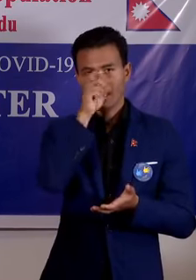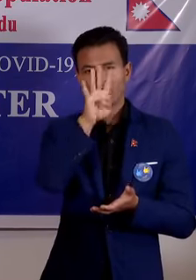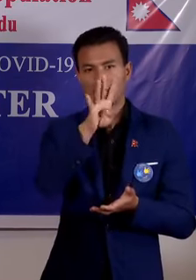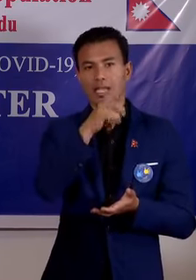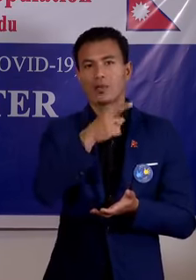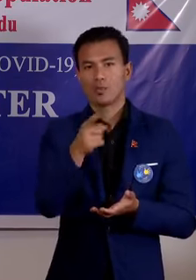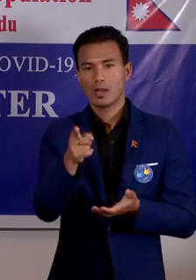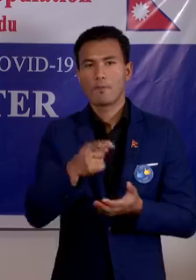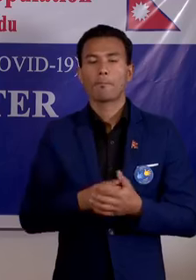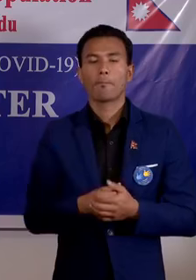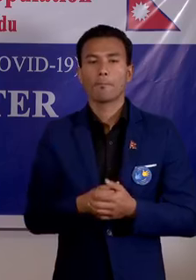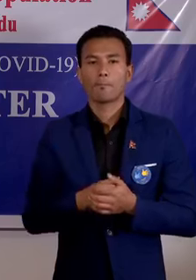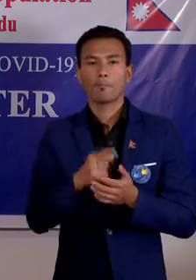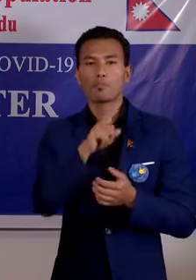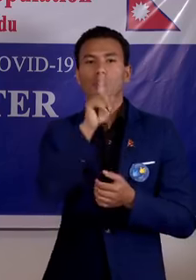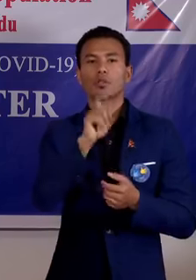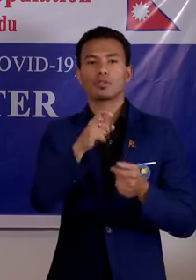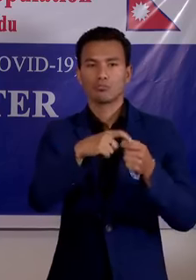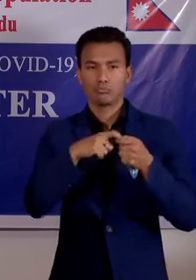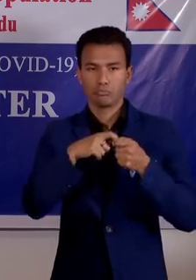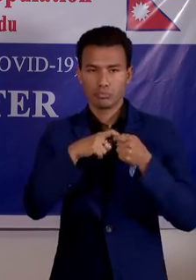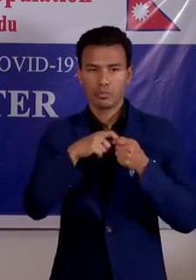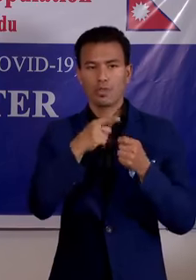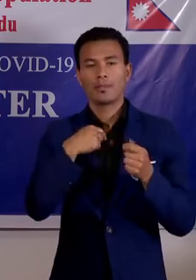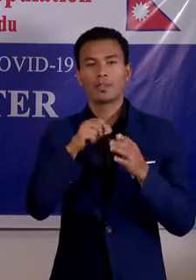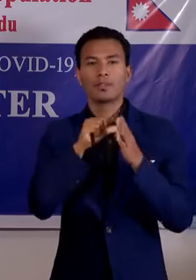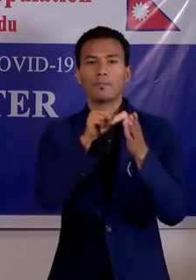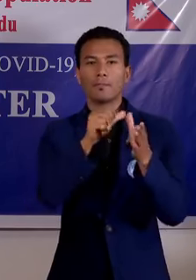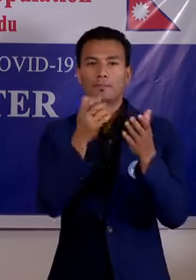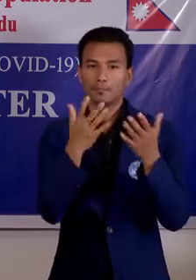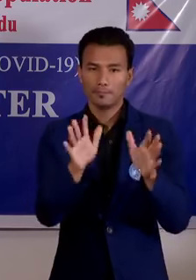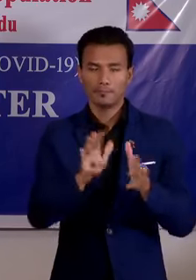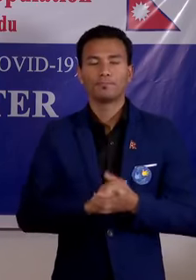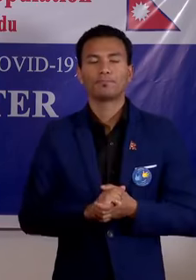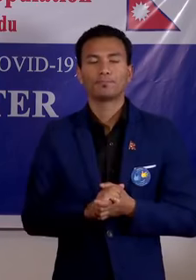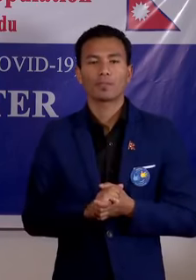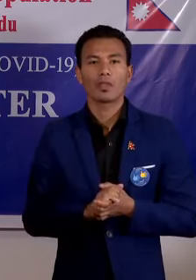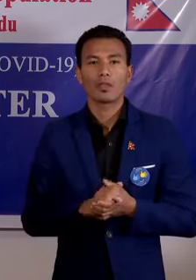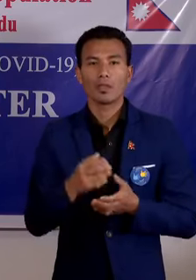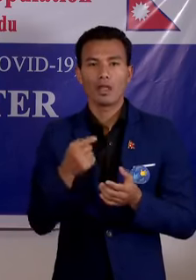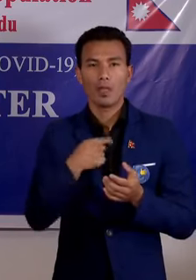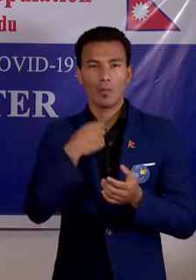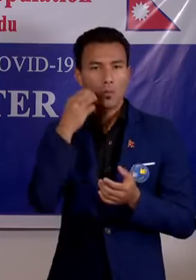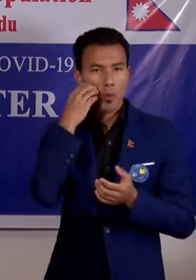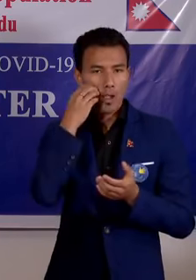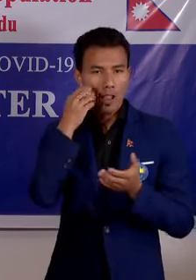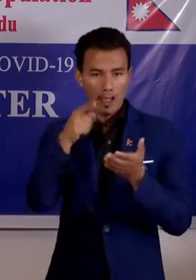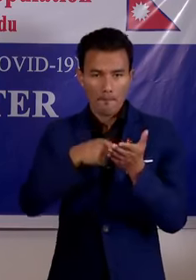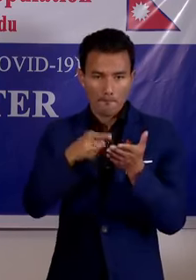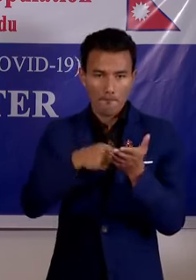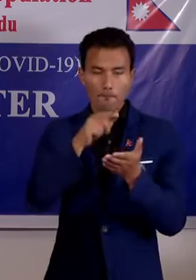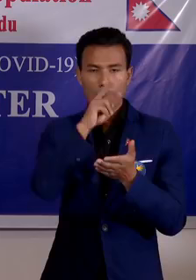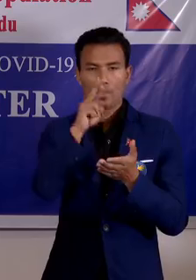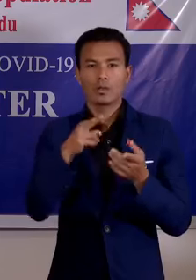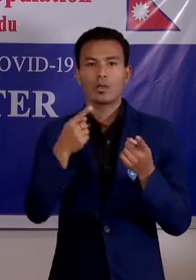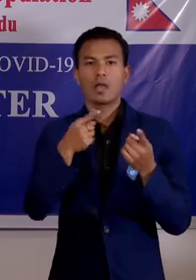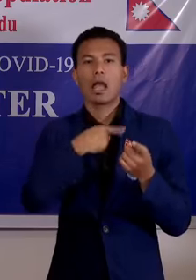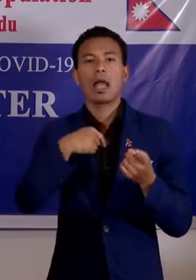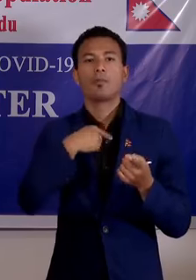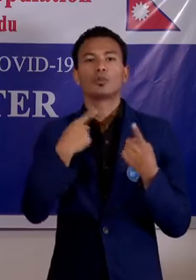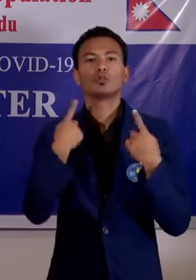2504 प्रश्नहरूको हामीले जवाफ दिएका छौँ। त्यसै गरी हाम्रो मोबाइल एप र हाम्रो स्वास्थ्य